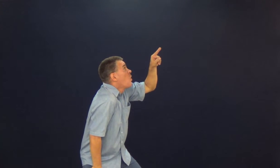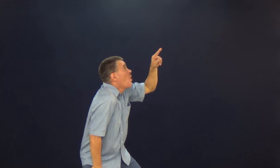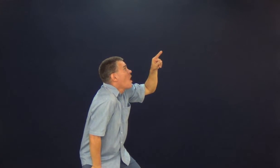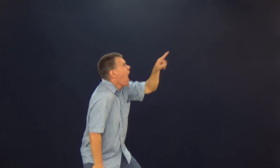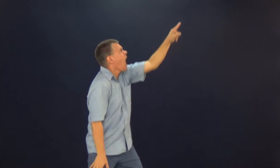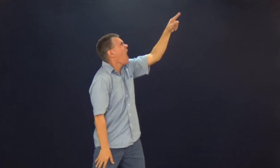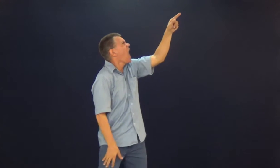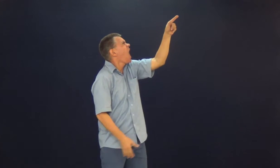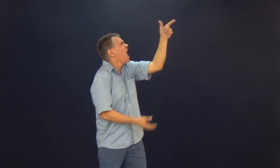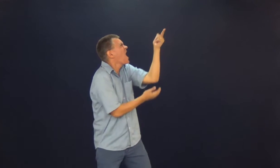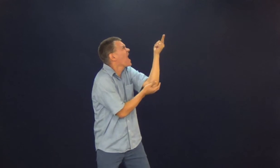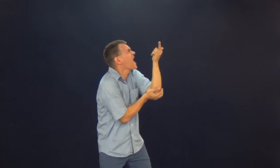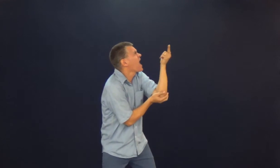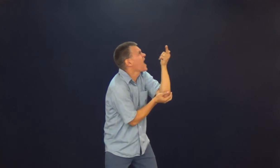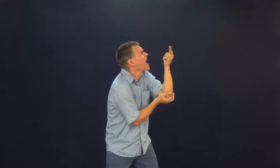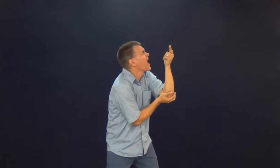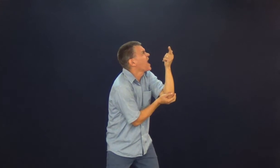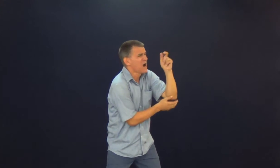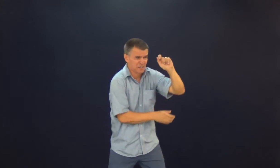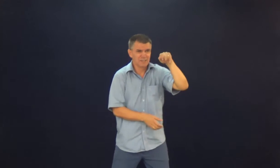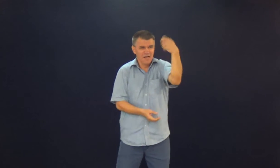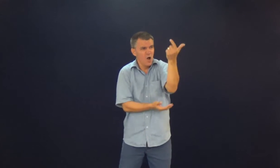lembro de você lázaro